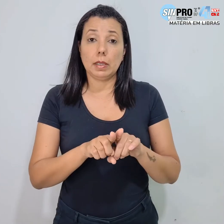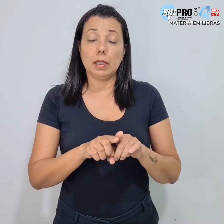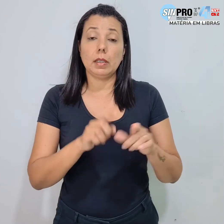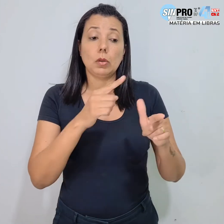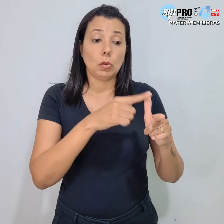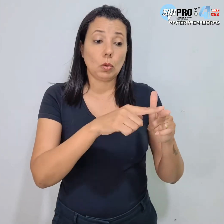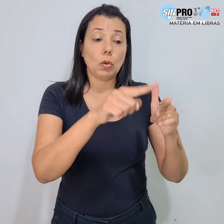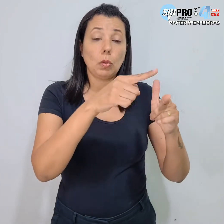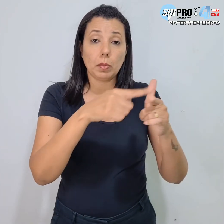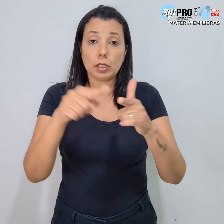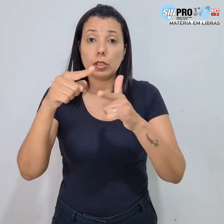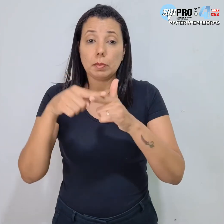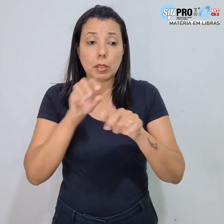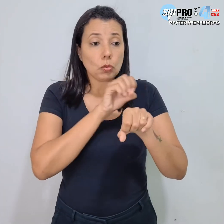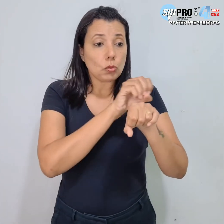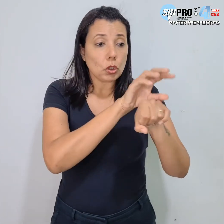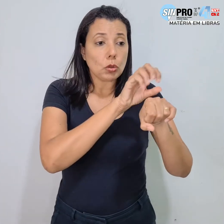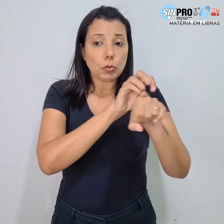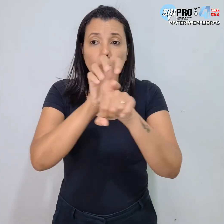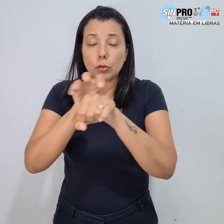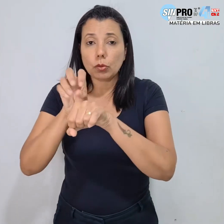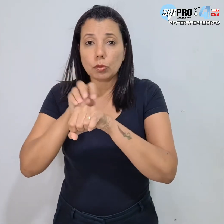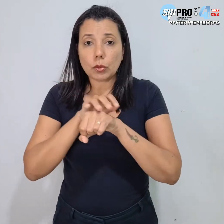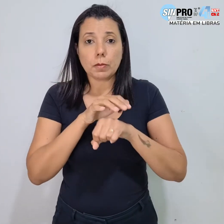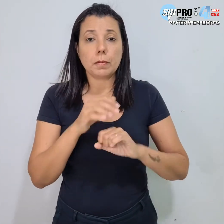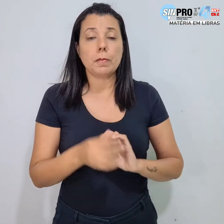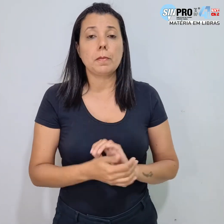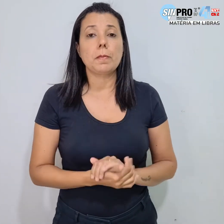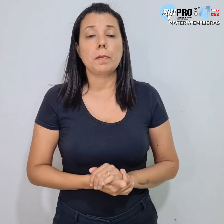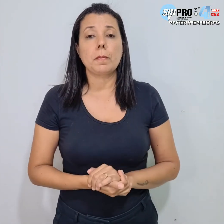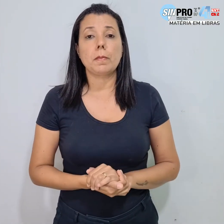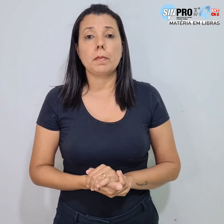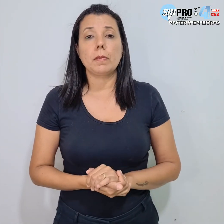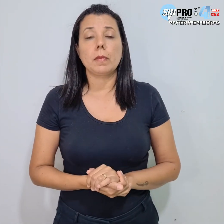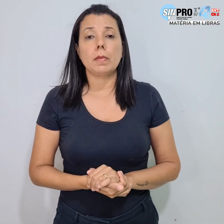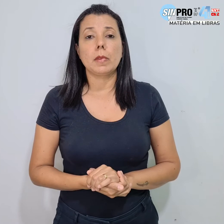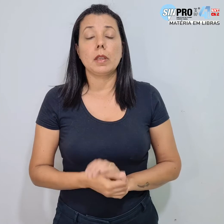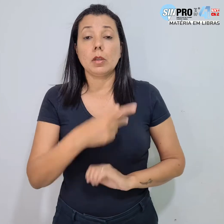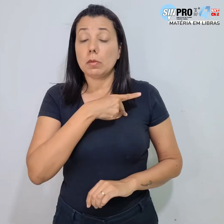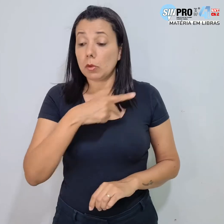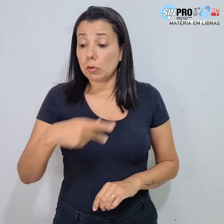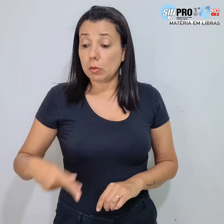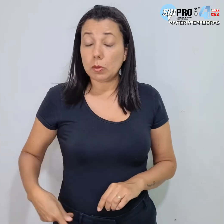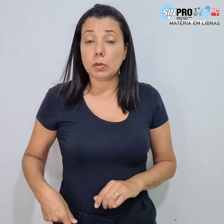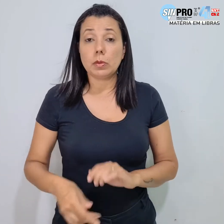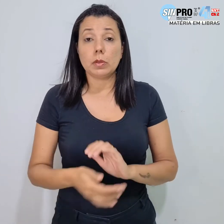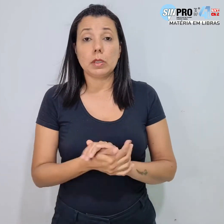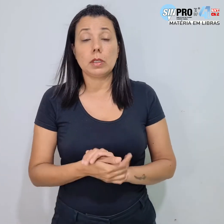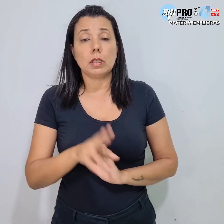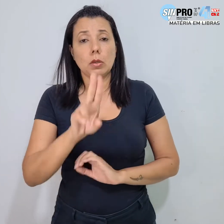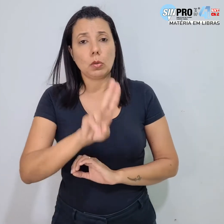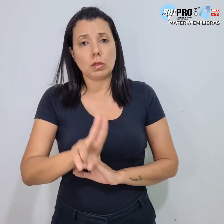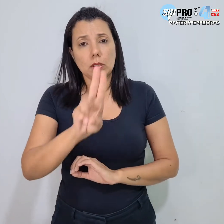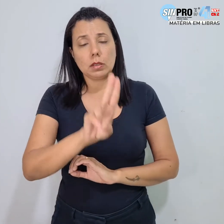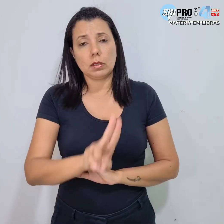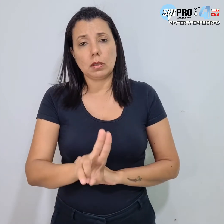inclusive com compartilhamento de estruturas físicas e